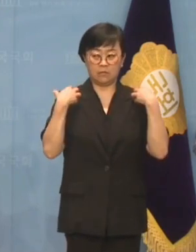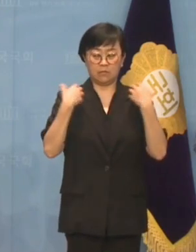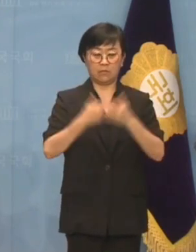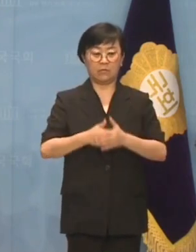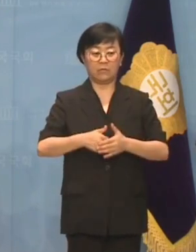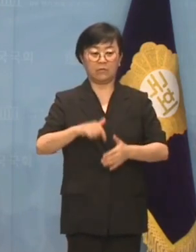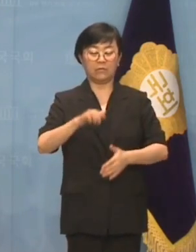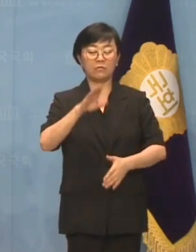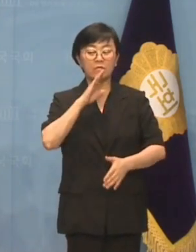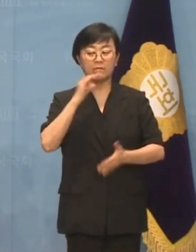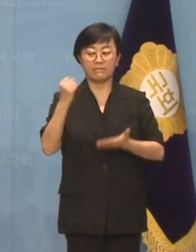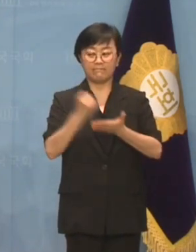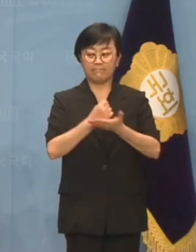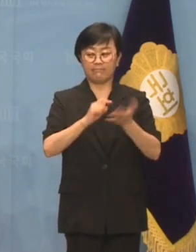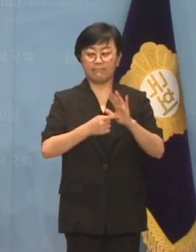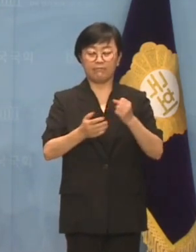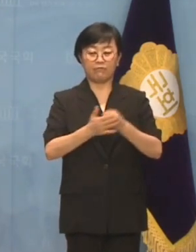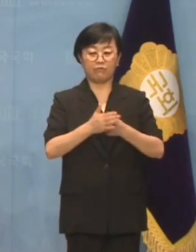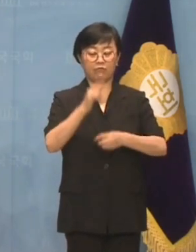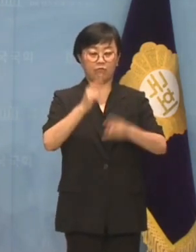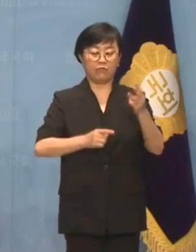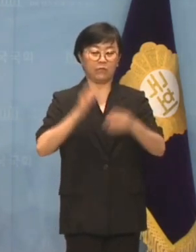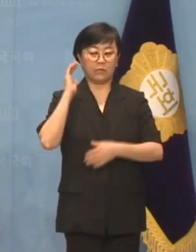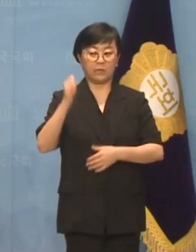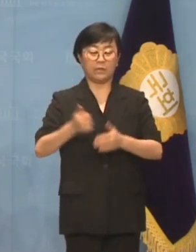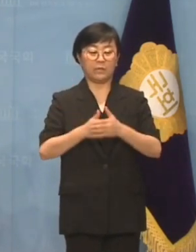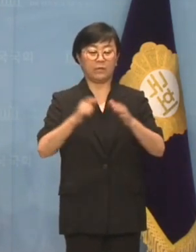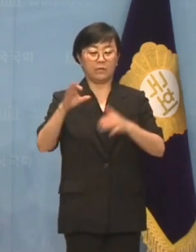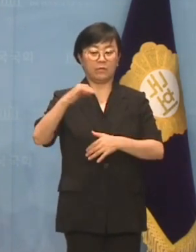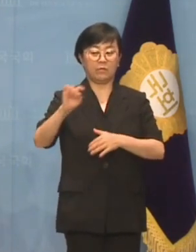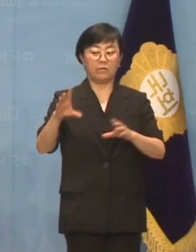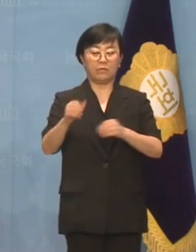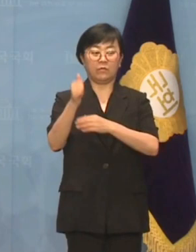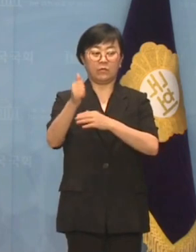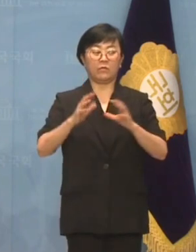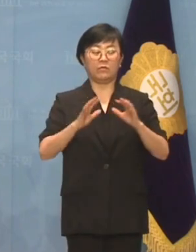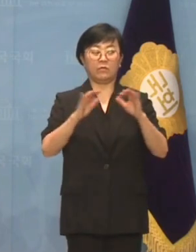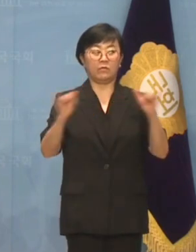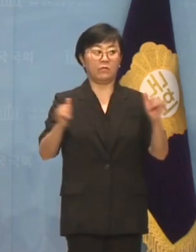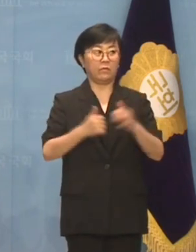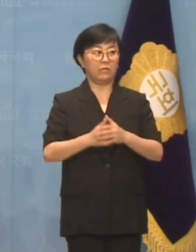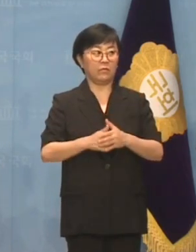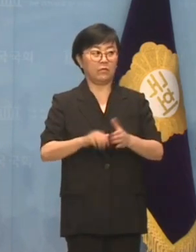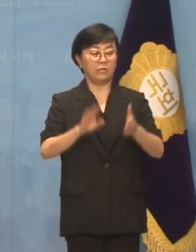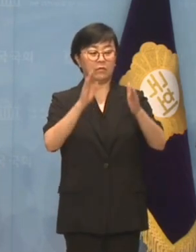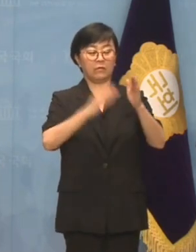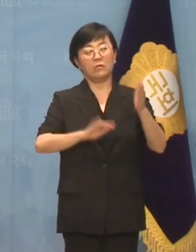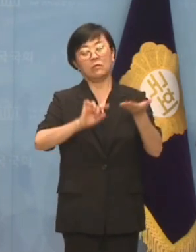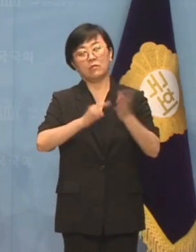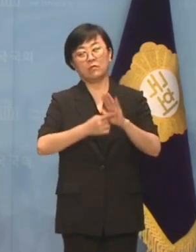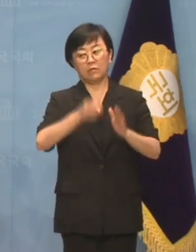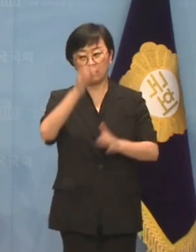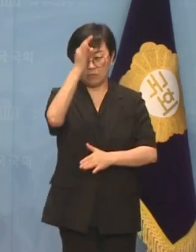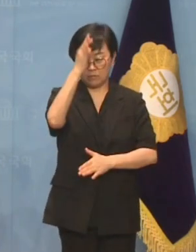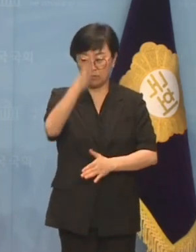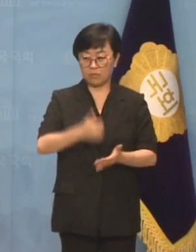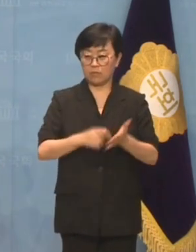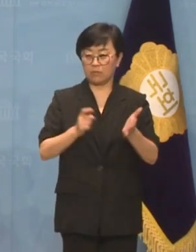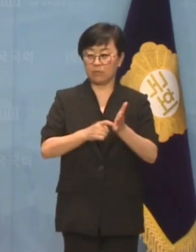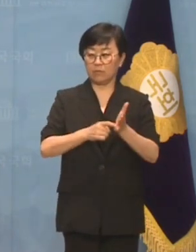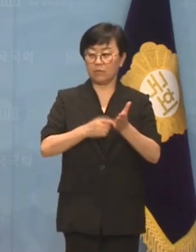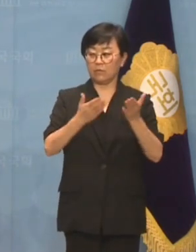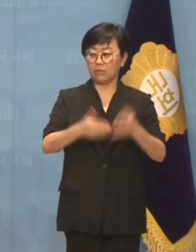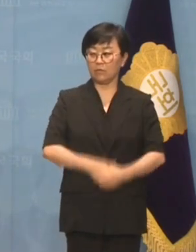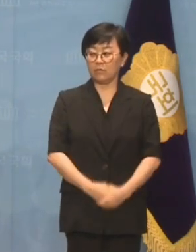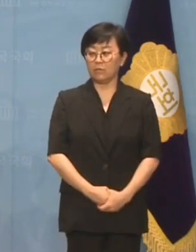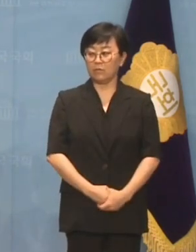정부에 깊은 유감을 표하며 윤석열 대통령과 원희룡 장관은 국민들께 공개적으로 사과할 것을 촉구합니다.